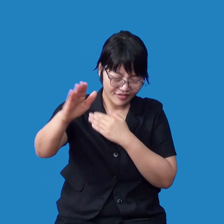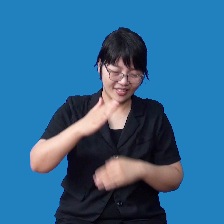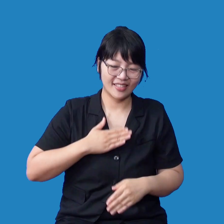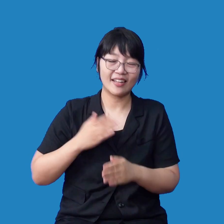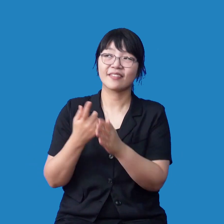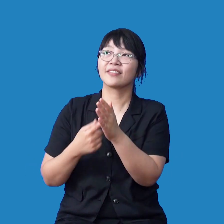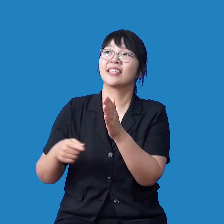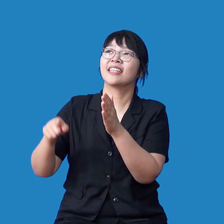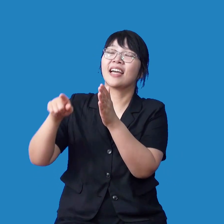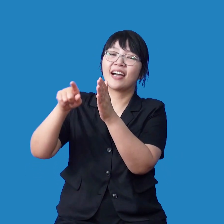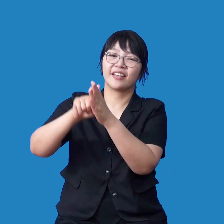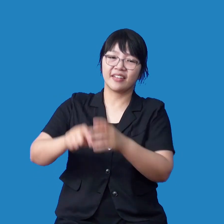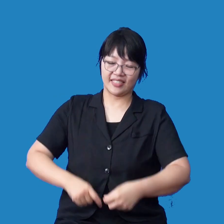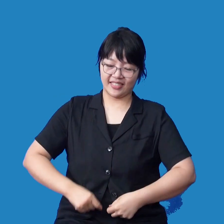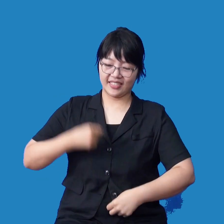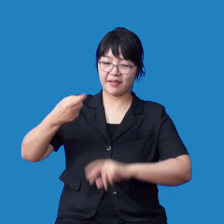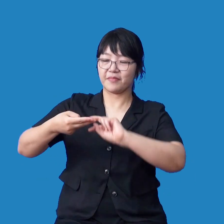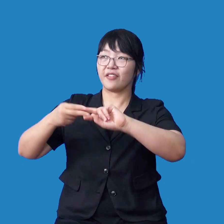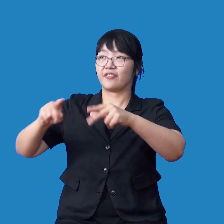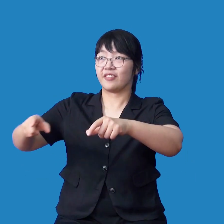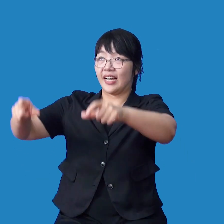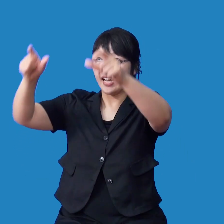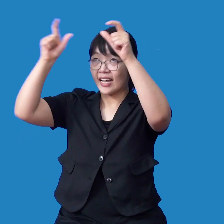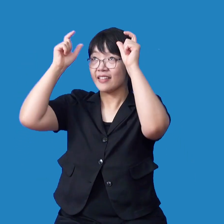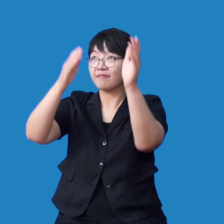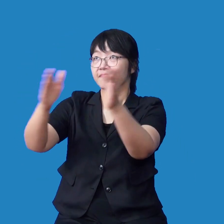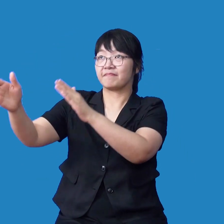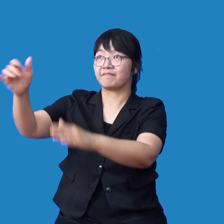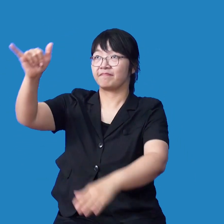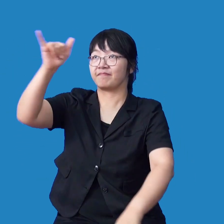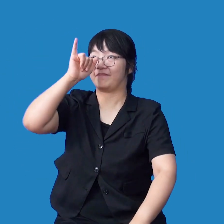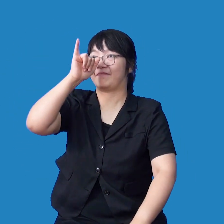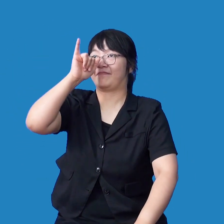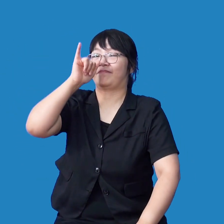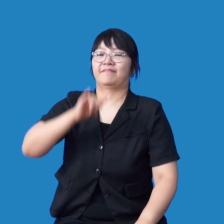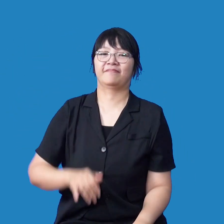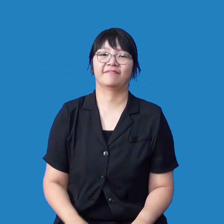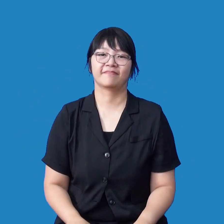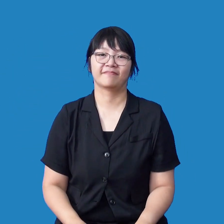나를 위하여 의의 면류관이 예비되었으므로. 아멘.